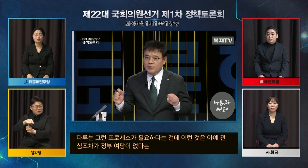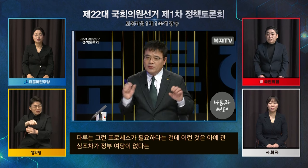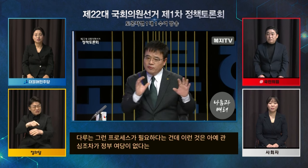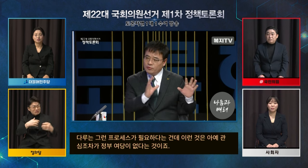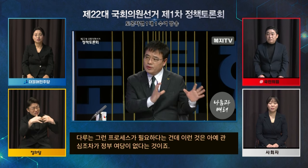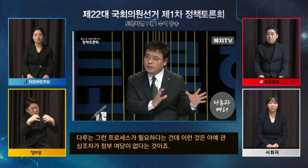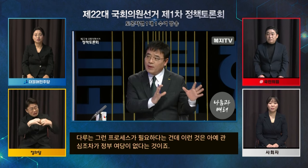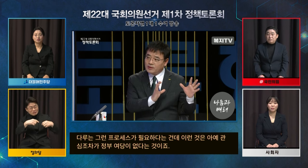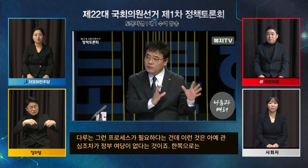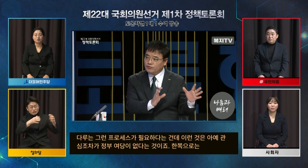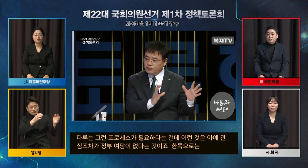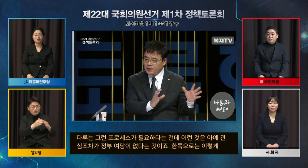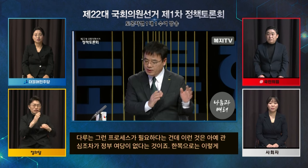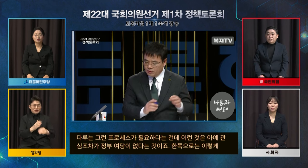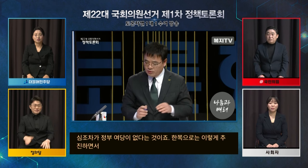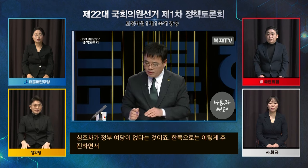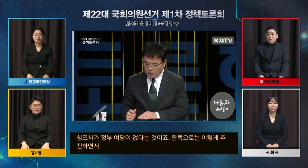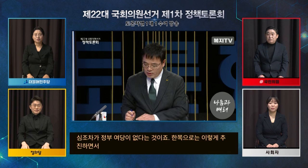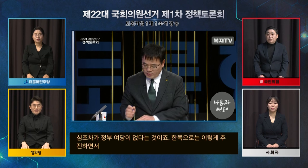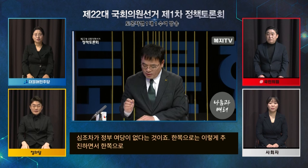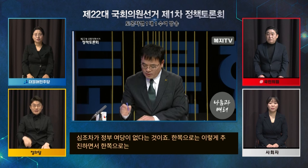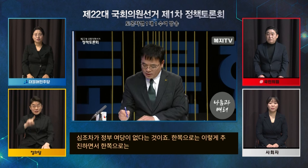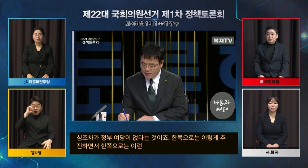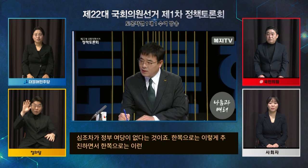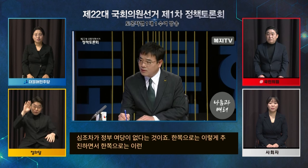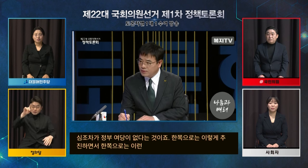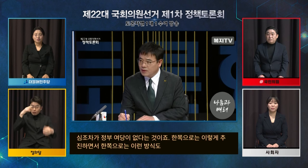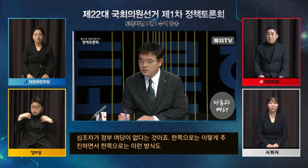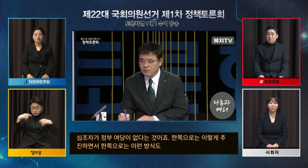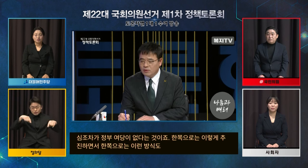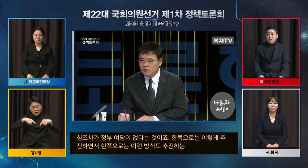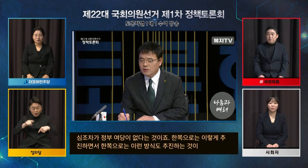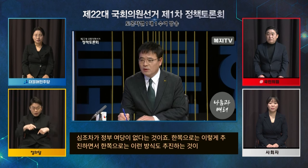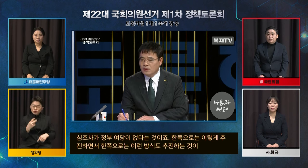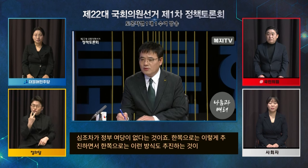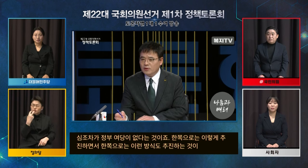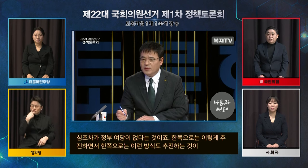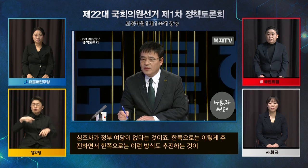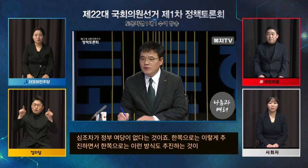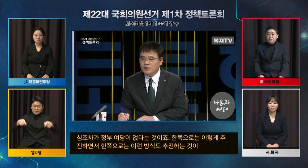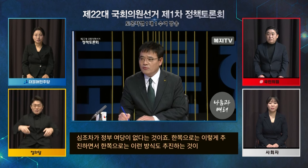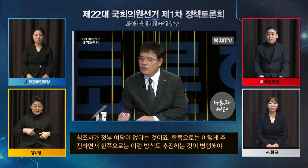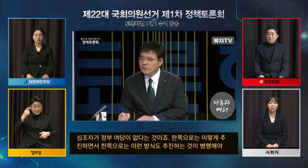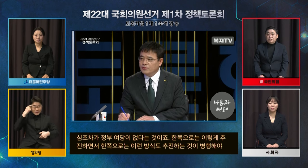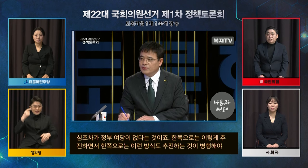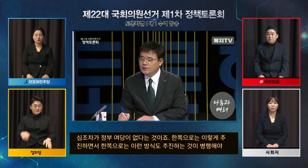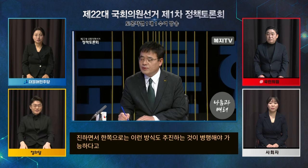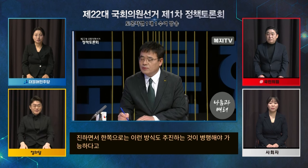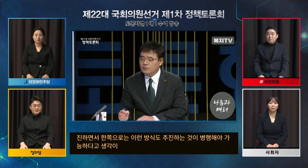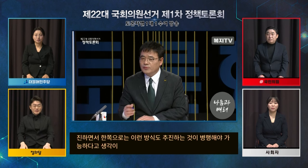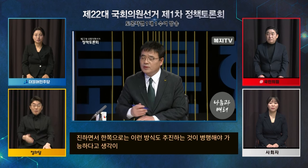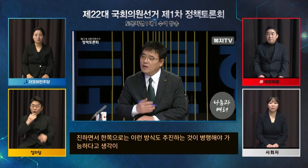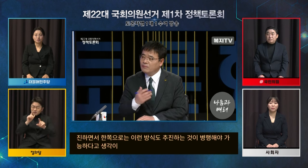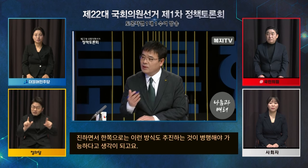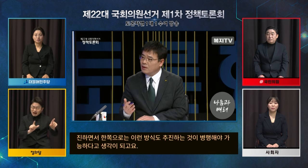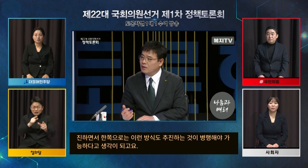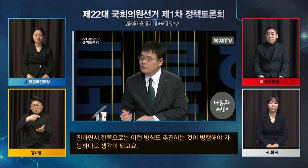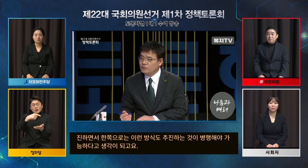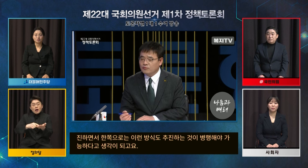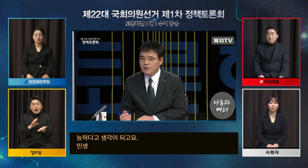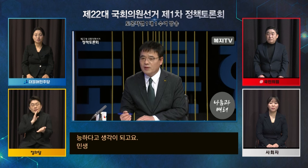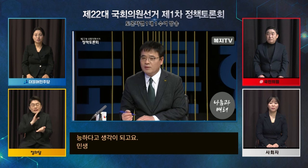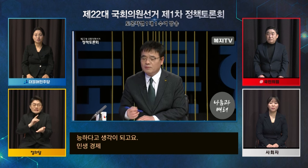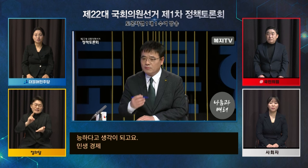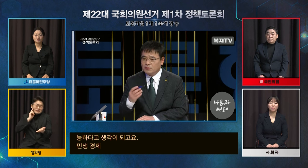추진하면서 한 축으로는 이런 방식도 추진하는 이런 것들이 병행되어야만 가능하다고 생각이 들고요. 특히 민생경제의 위협은 좀 심각합니다.